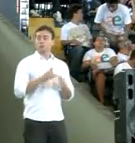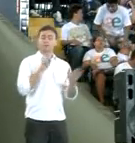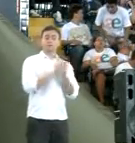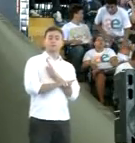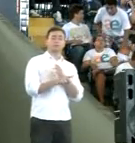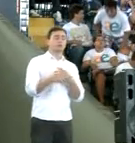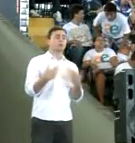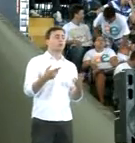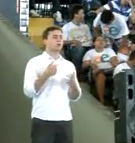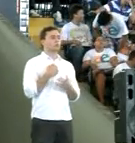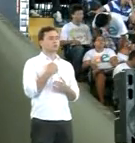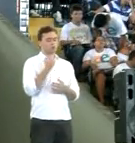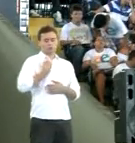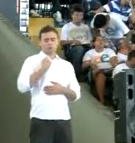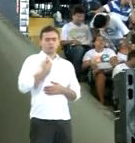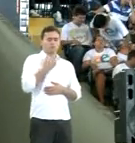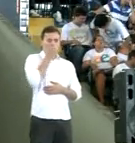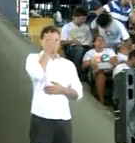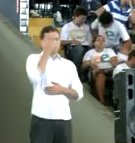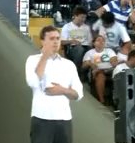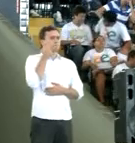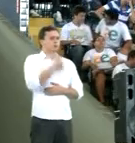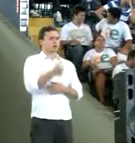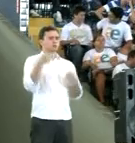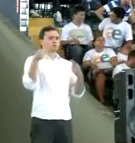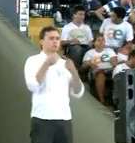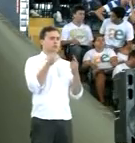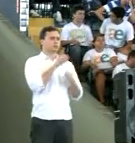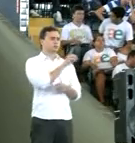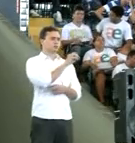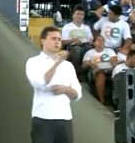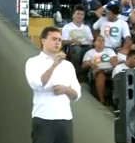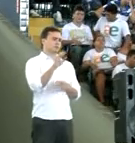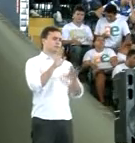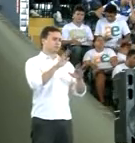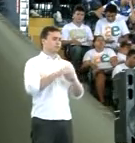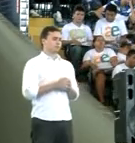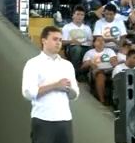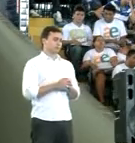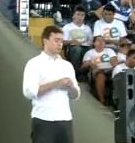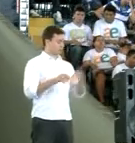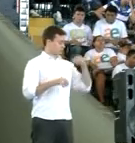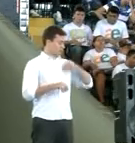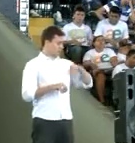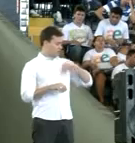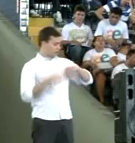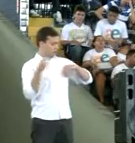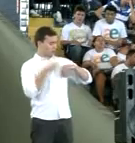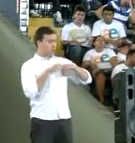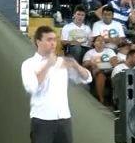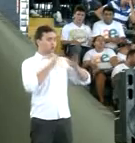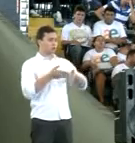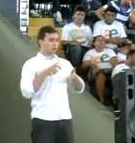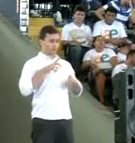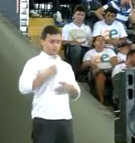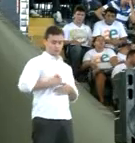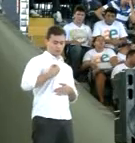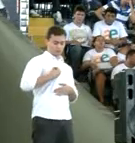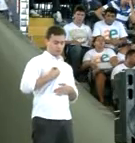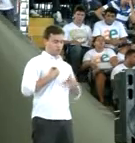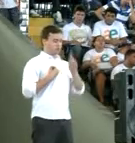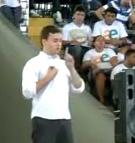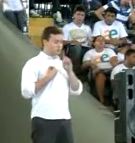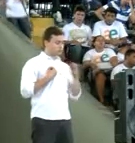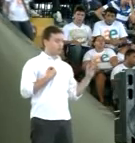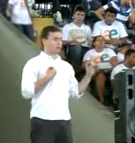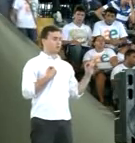15%. Qual o valor mais fácil para colocar como salário do rapaz? 100. Por que o 100 é o valor ideal? Não o único,